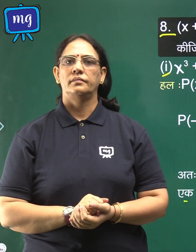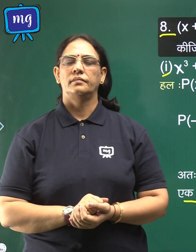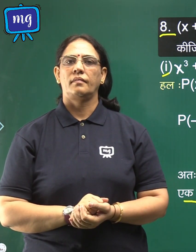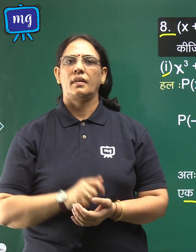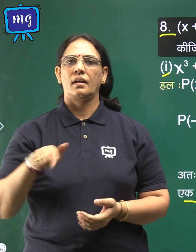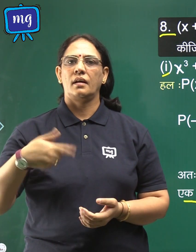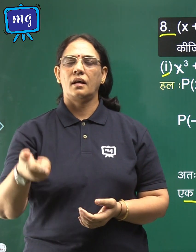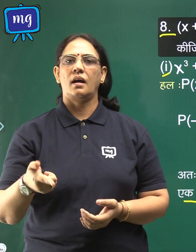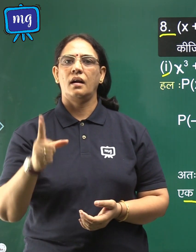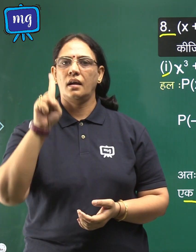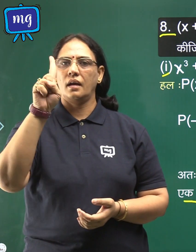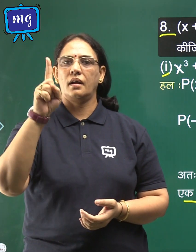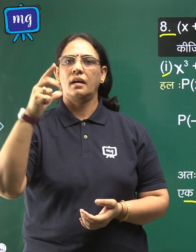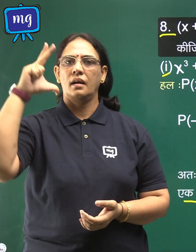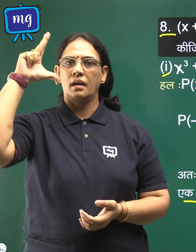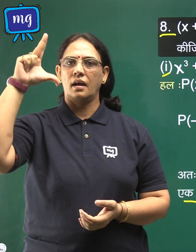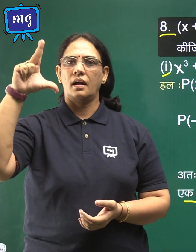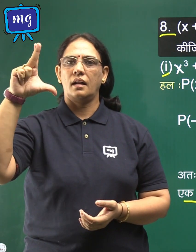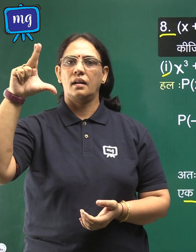का एक गुणनखंड है।